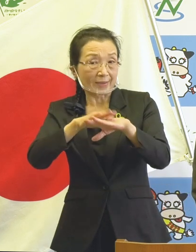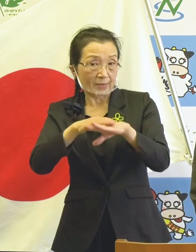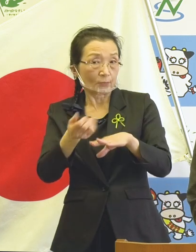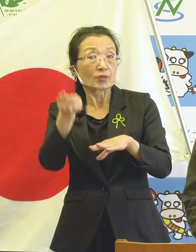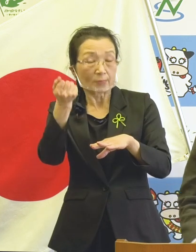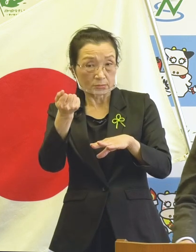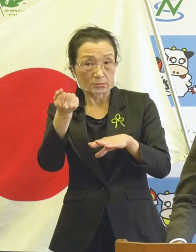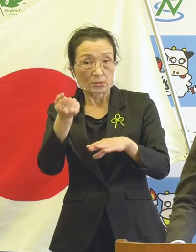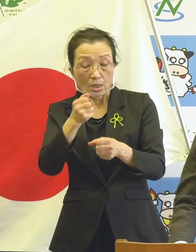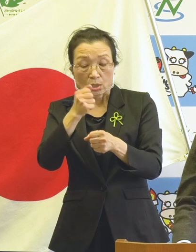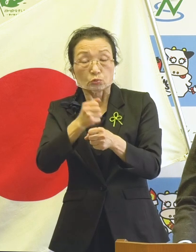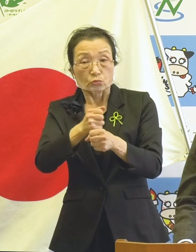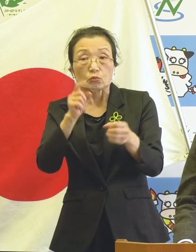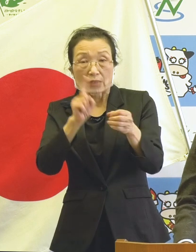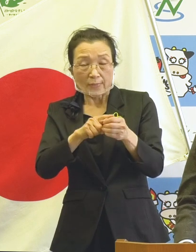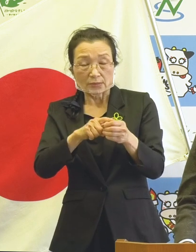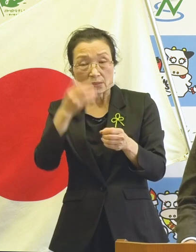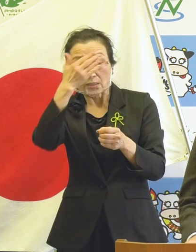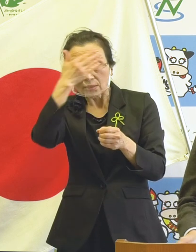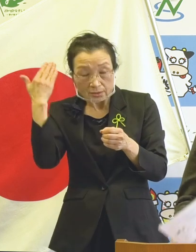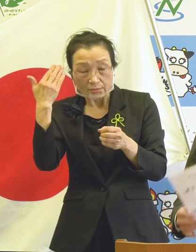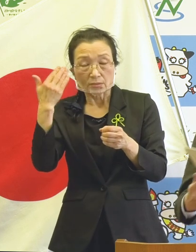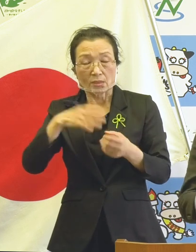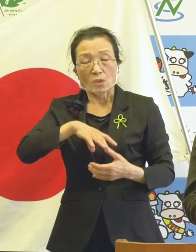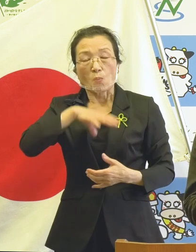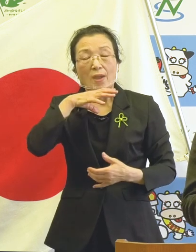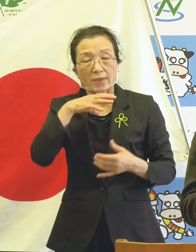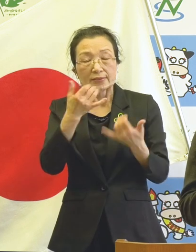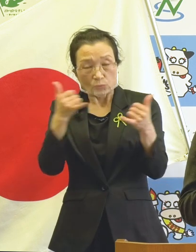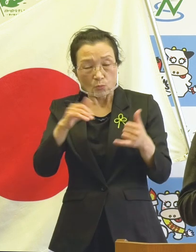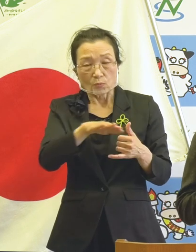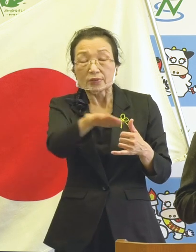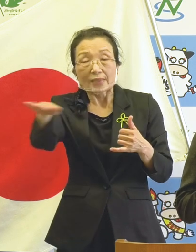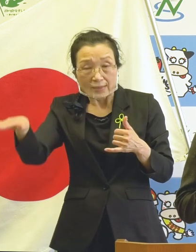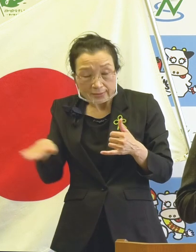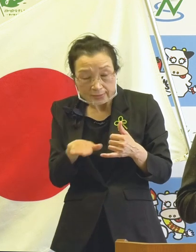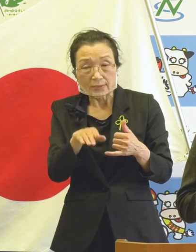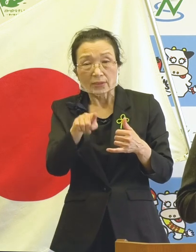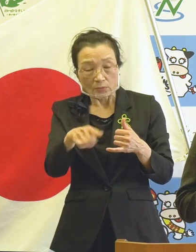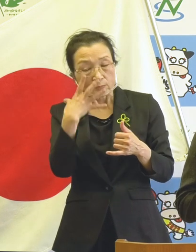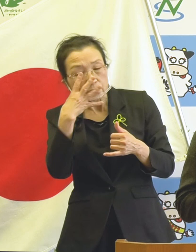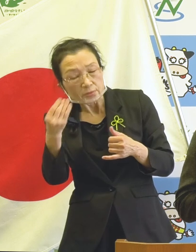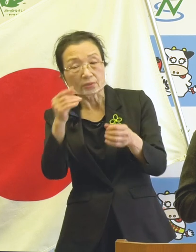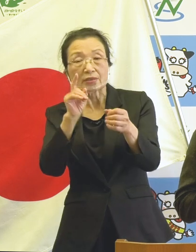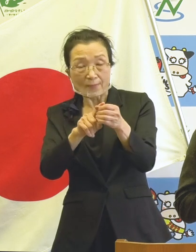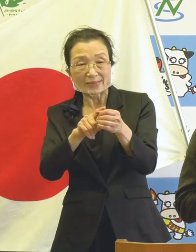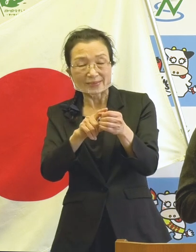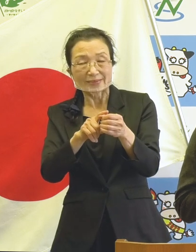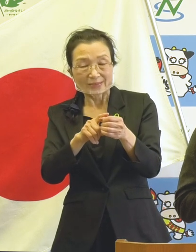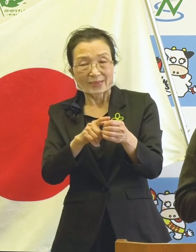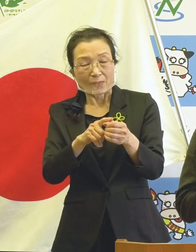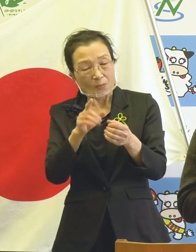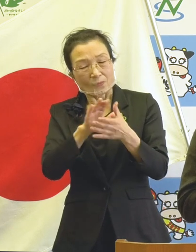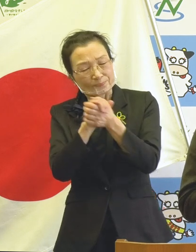り、幅広い年代層の方に手に取っていただくよう、このようにですね、従来なかったような、非常に親